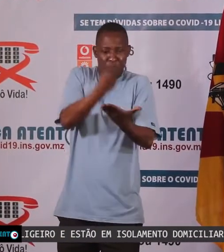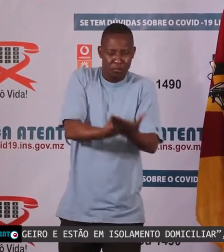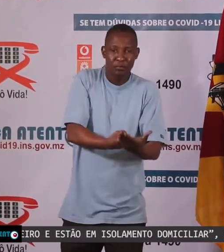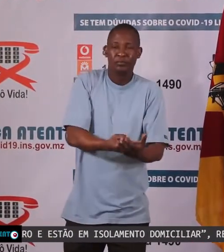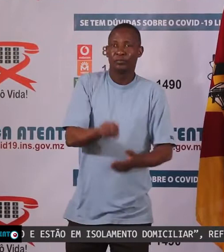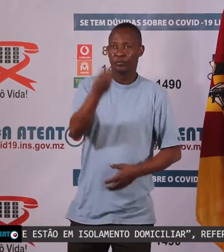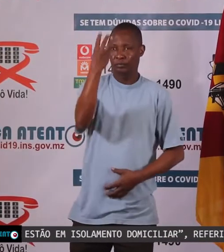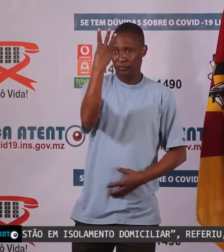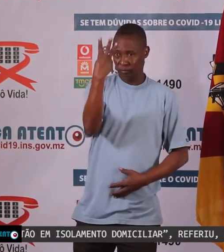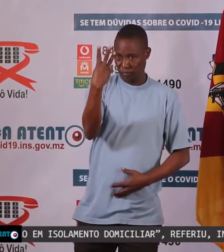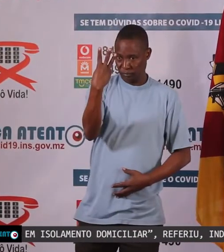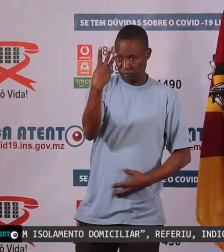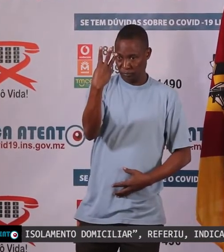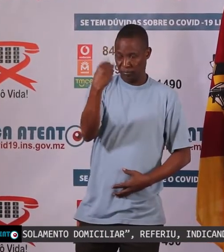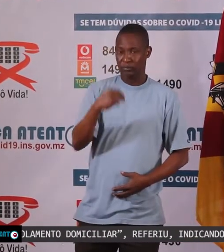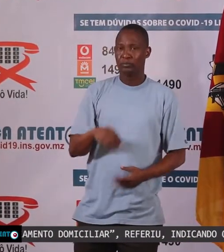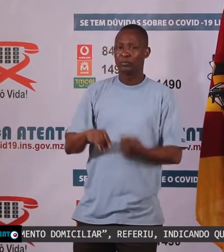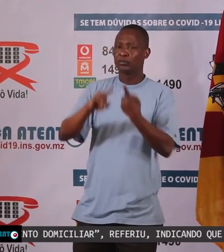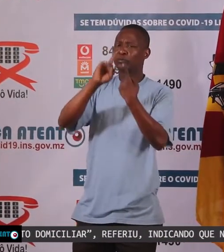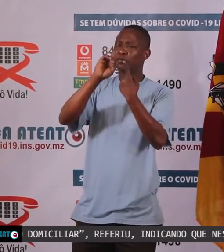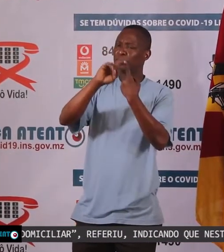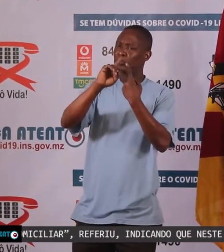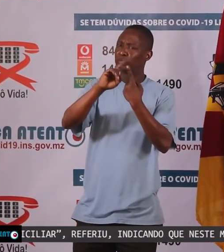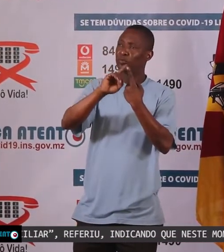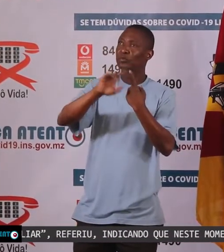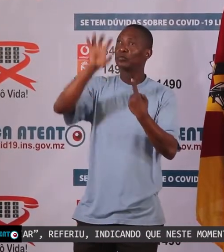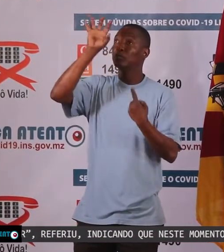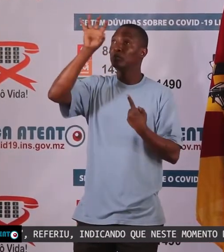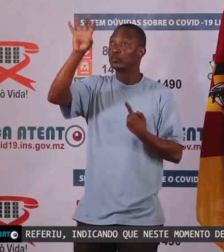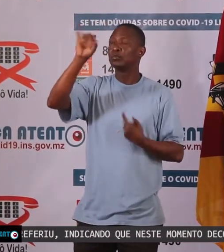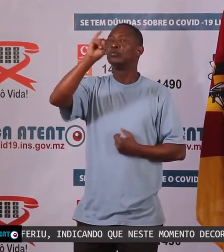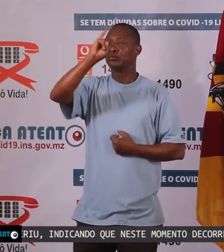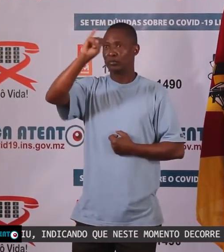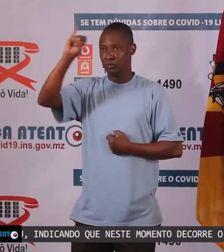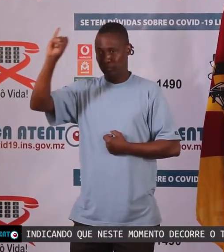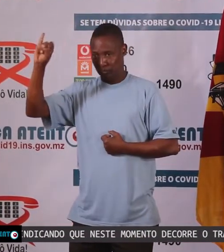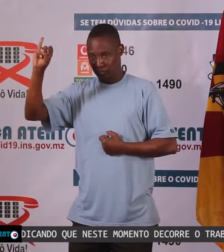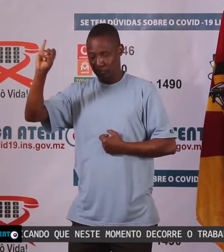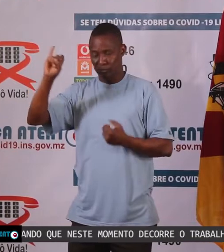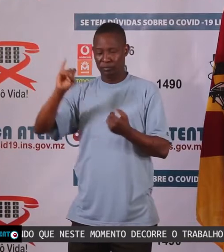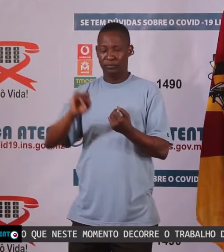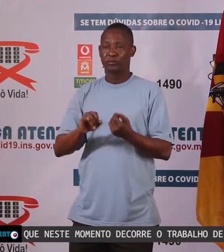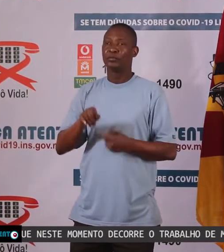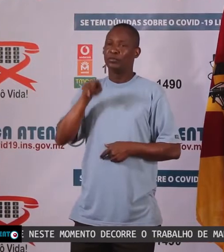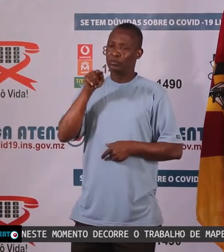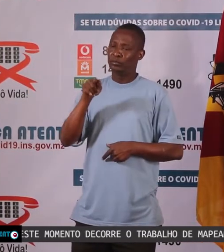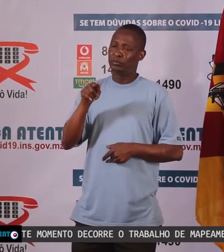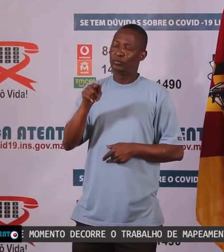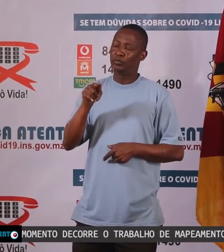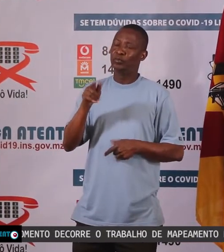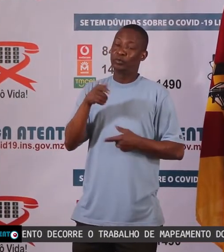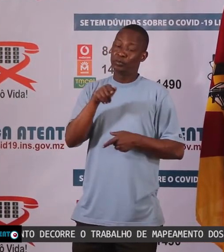do indivíduo que está internado na província de Inhambane, que está estacionário. Fez o primeiro controle